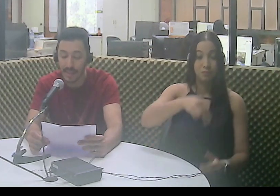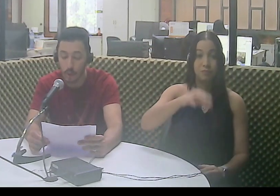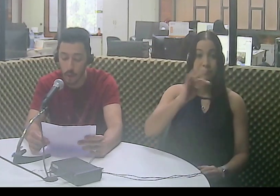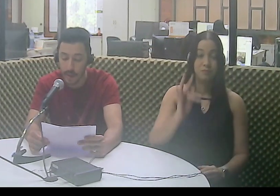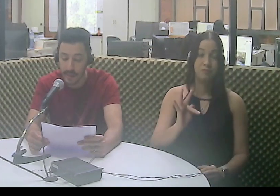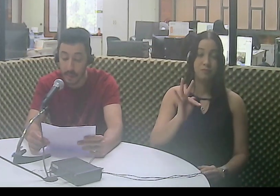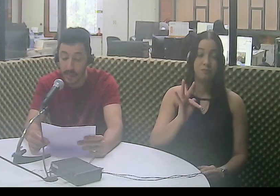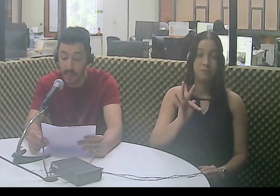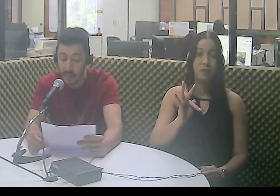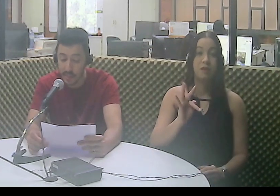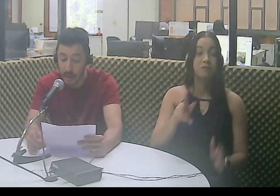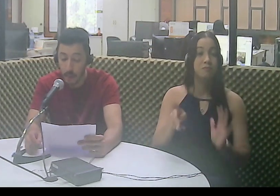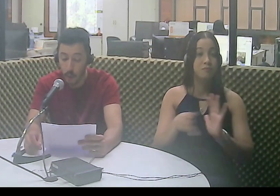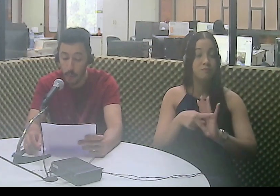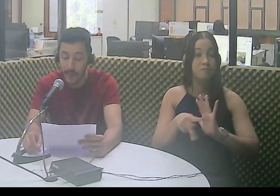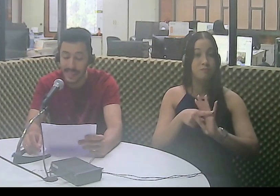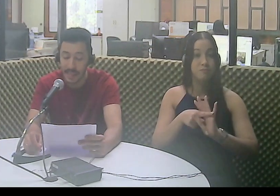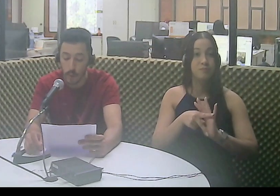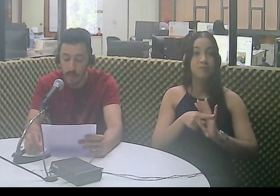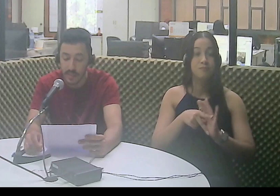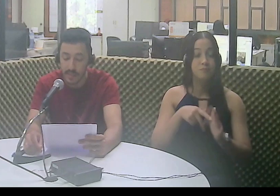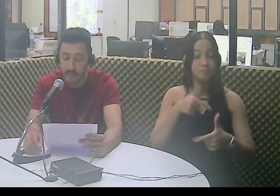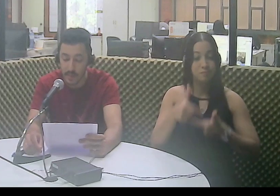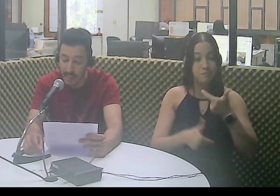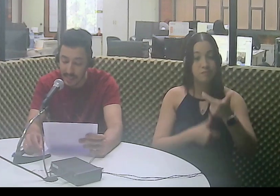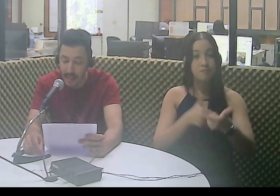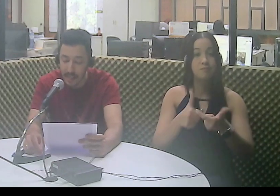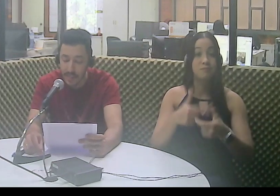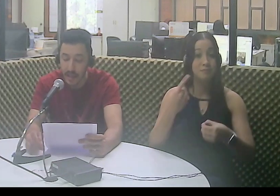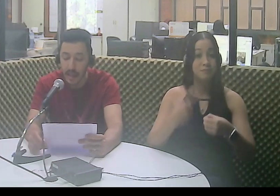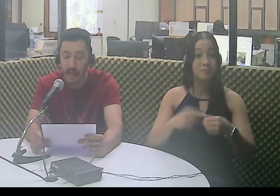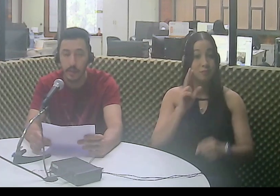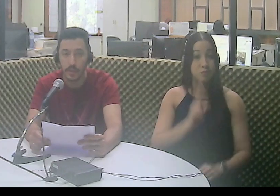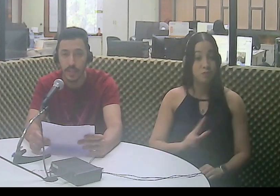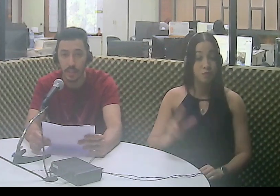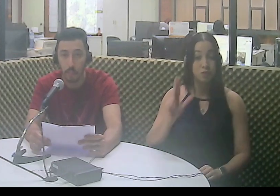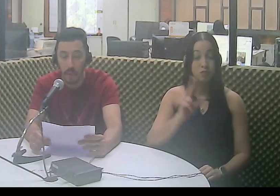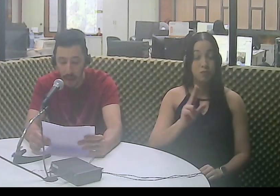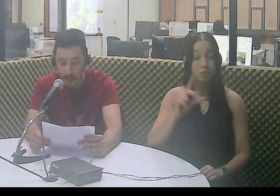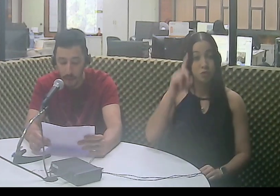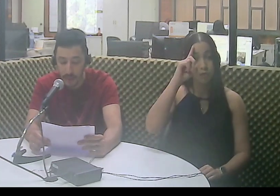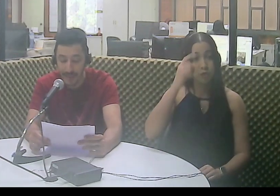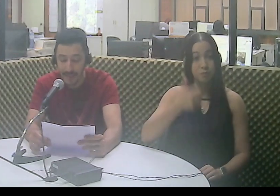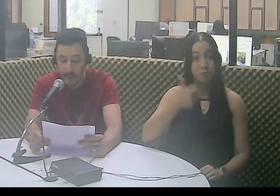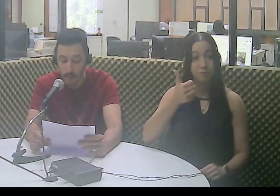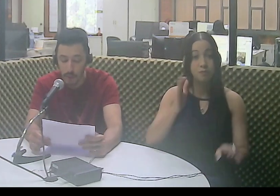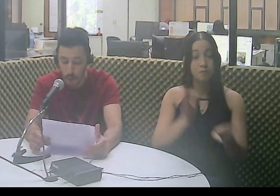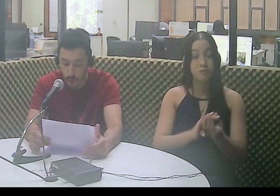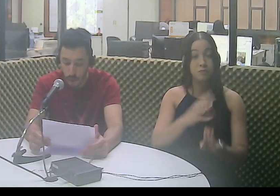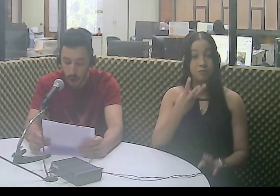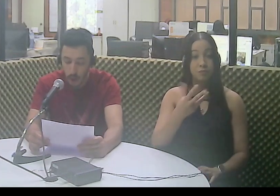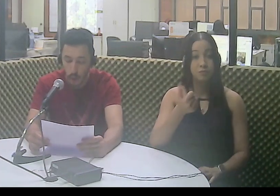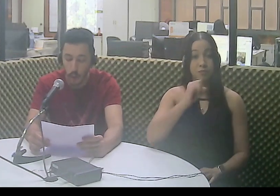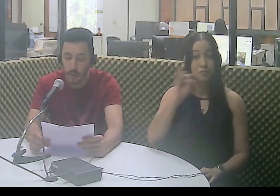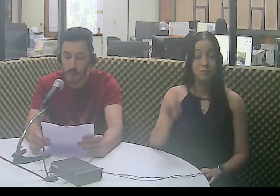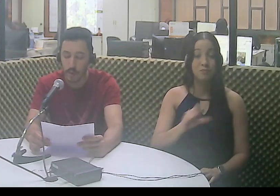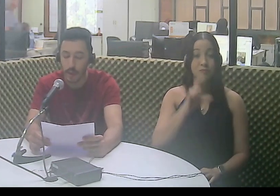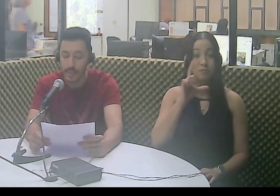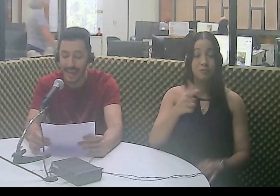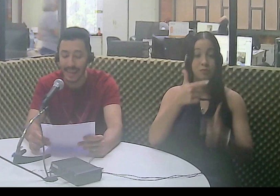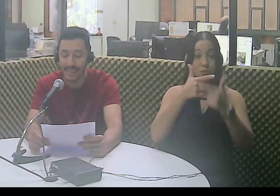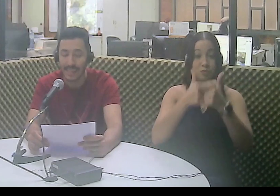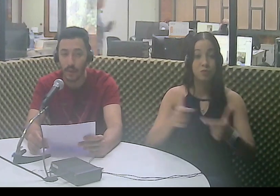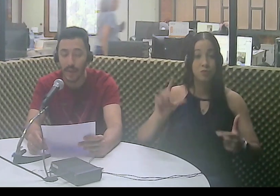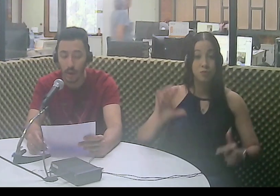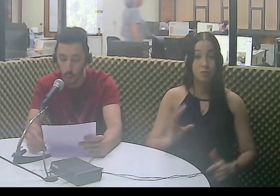serviços eletrônicas emitidas por prestadores de serviço na cidade entre os dias 1º e 31 de julho concorre ao sorteio